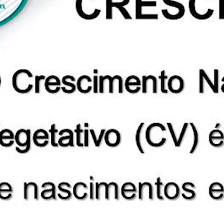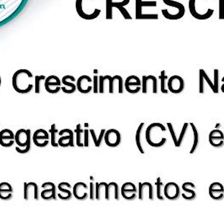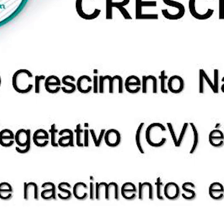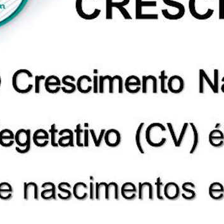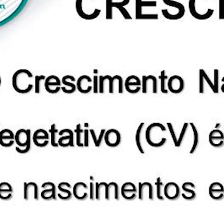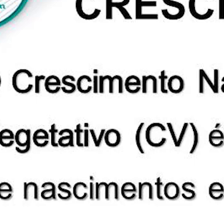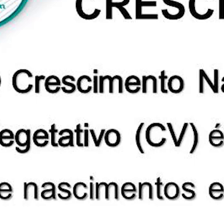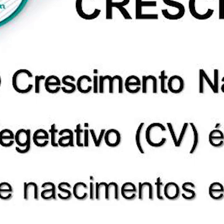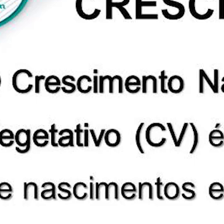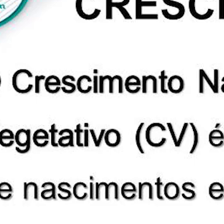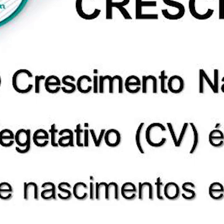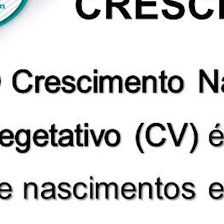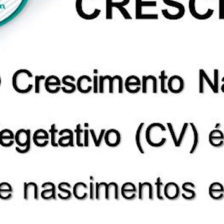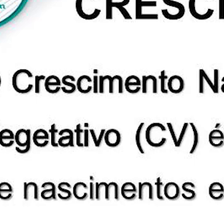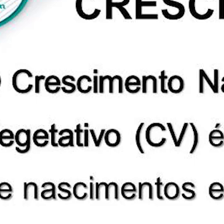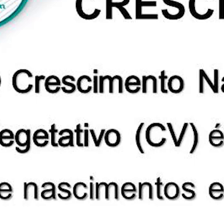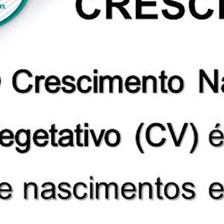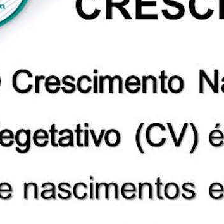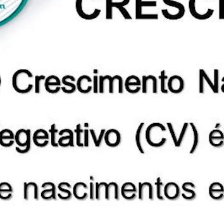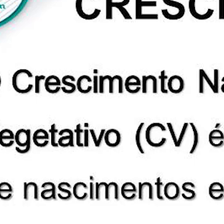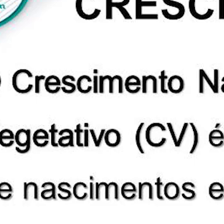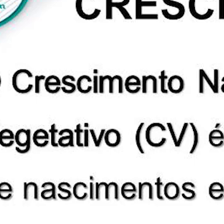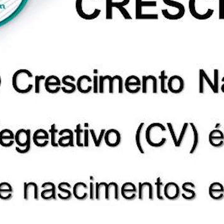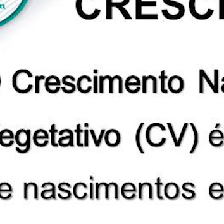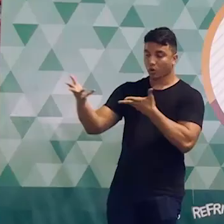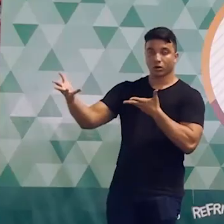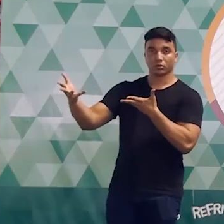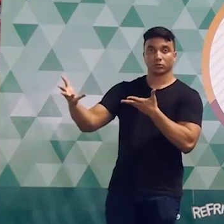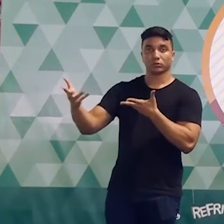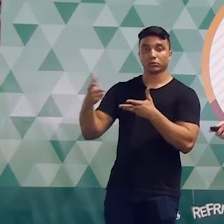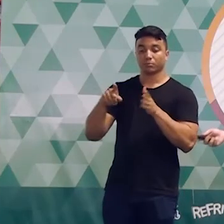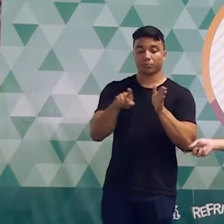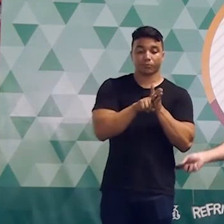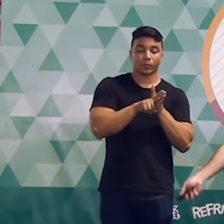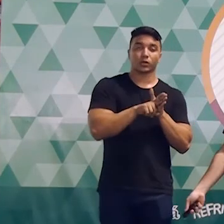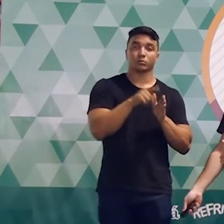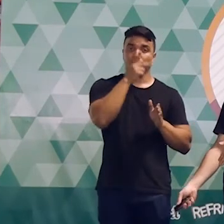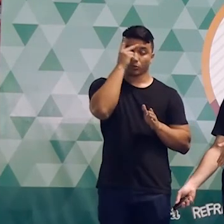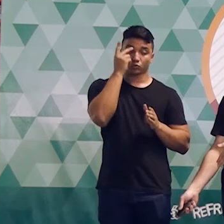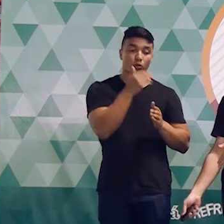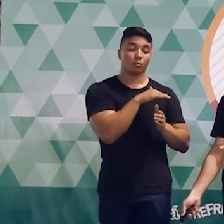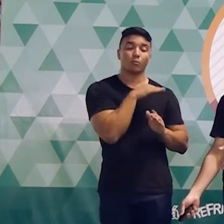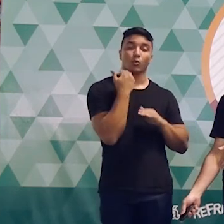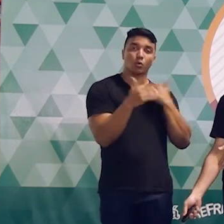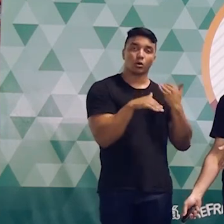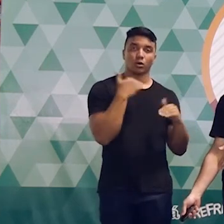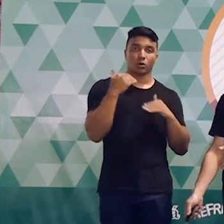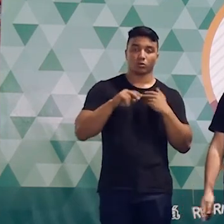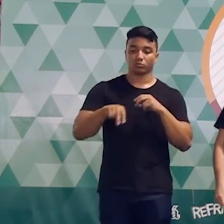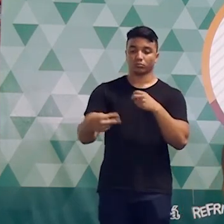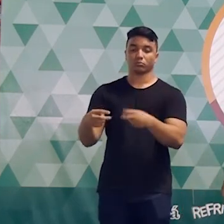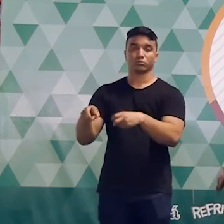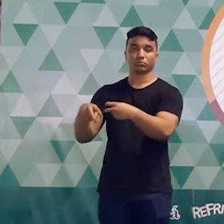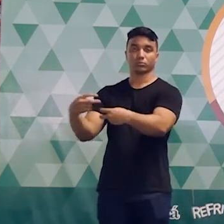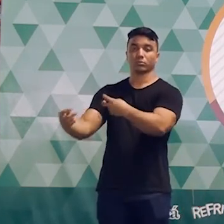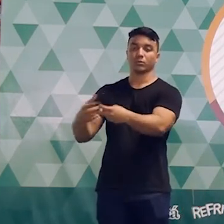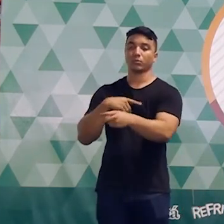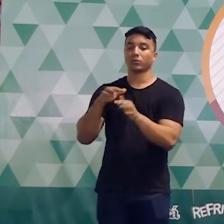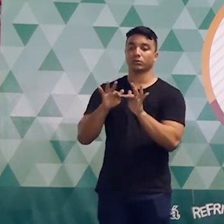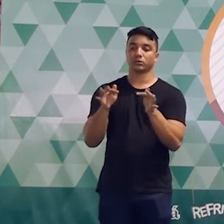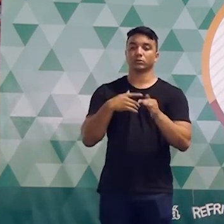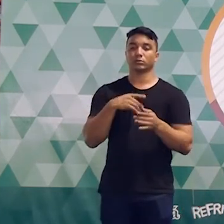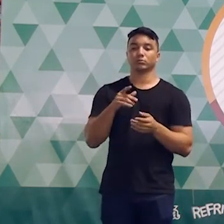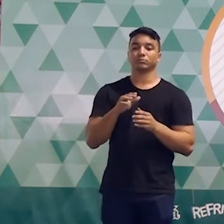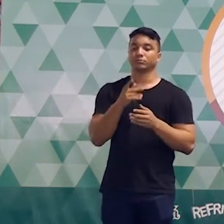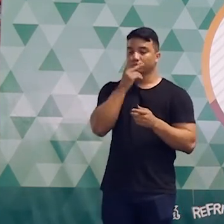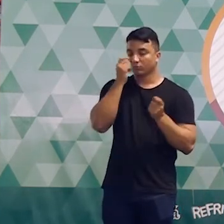em você pegar o número de pessoas que nascem num lugar e subtrair do número de pessoas que morreu naquele mesmo lugar. É uma formulazinha bem